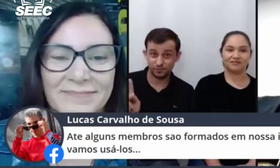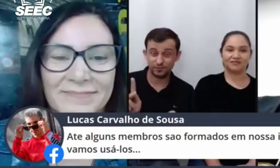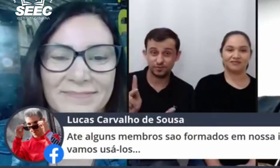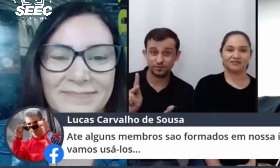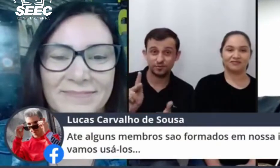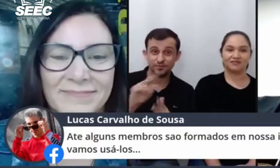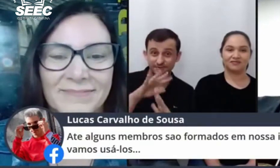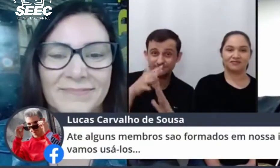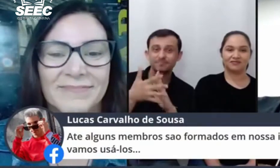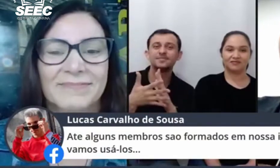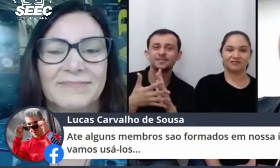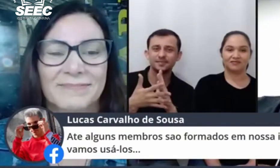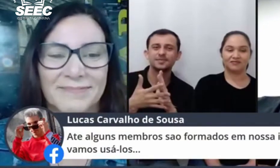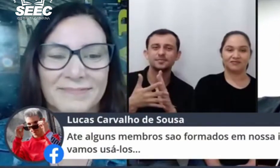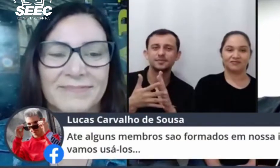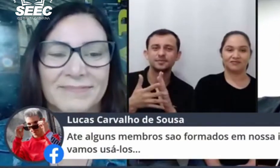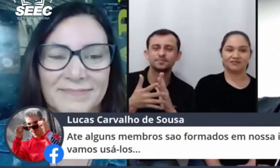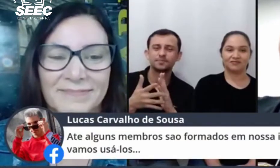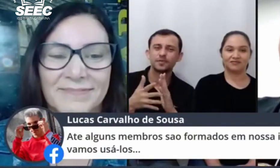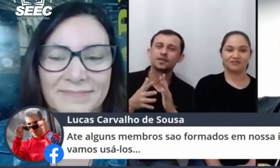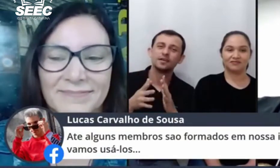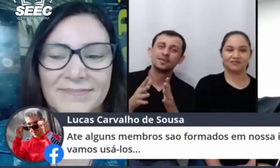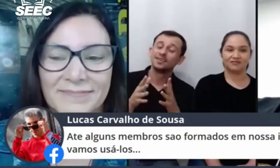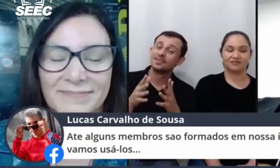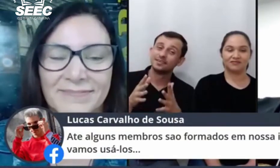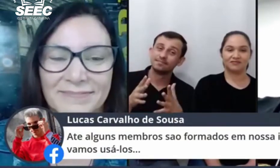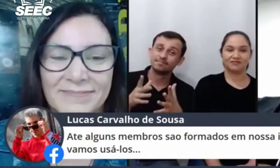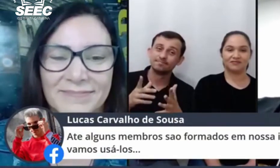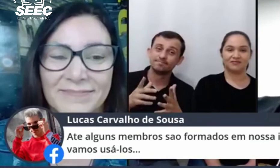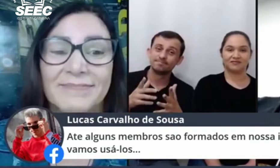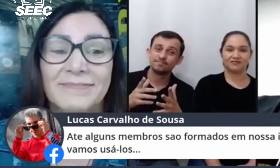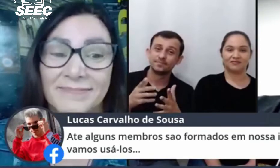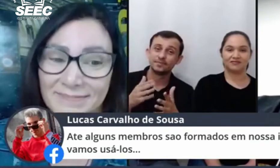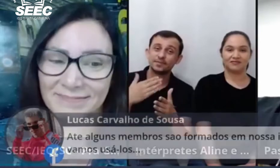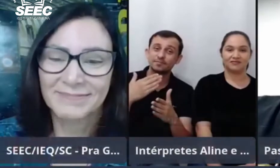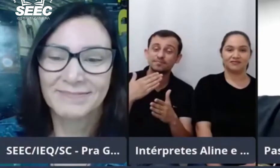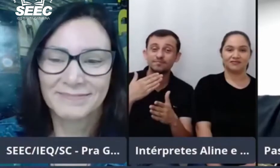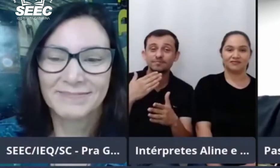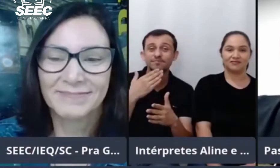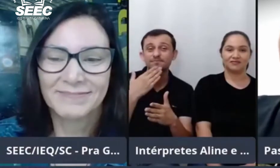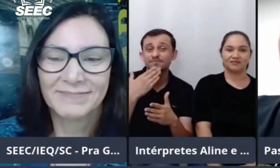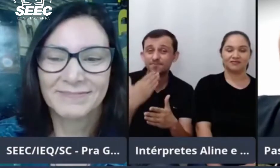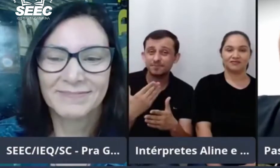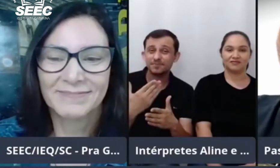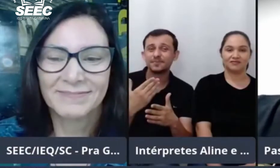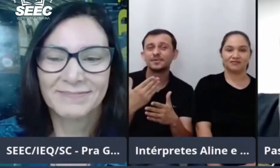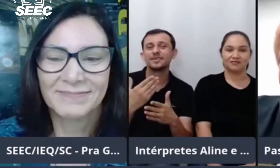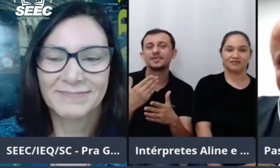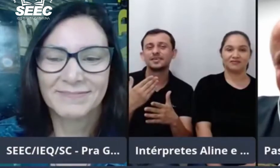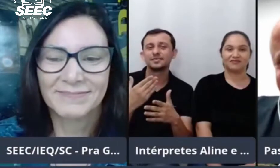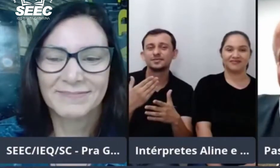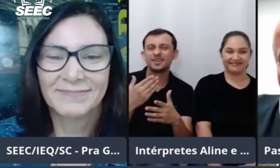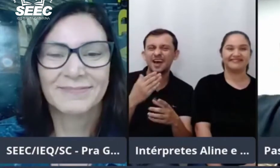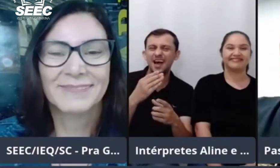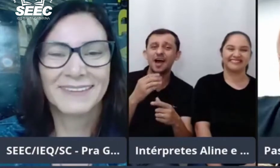vezes, até cobro alguma coisa deles, não no sentido de cobrança, mas às vezes eu insisto, digo, puxa, vamos retomar o culto surdo. Mas dentro